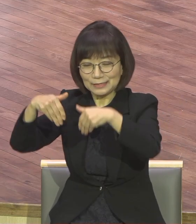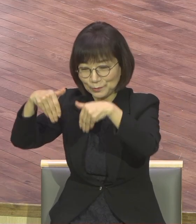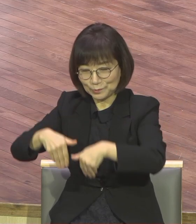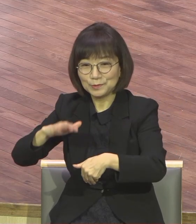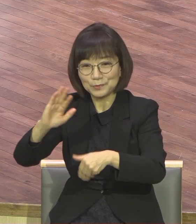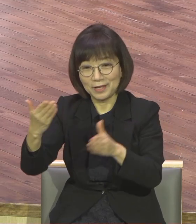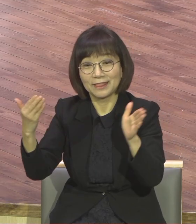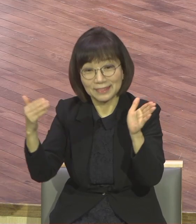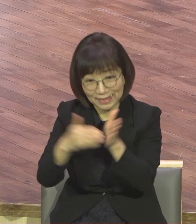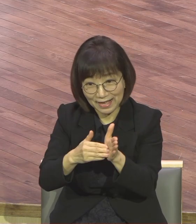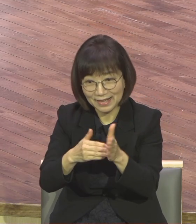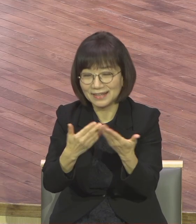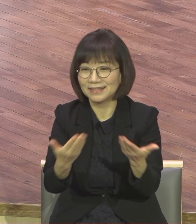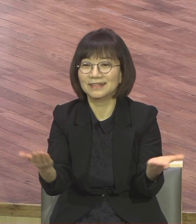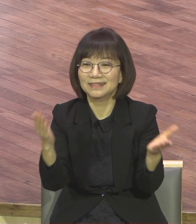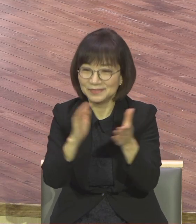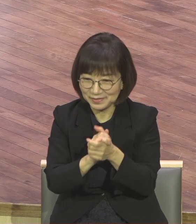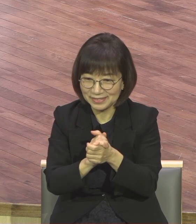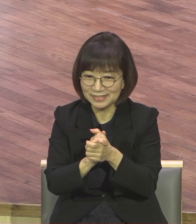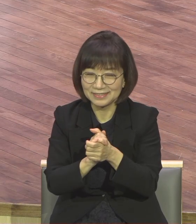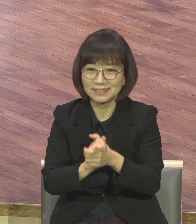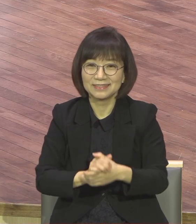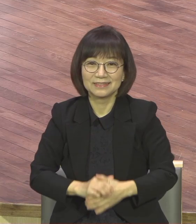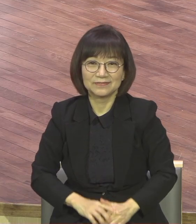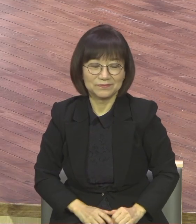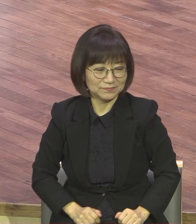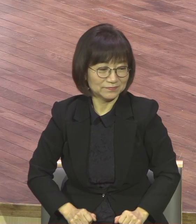되었느니라. 아멘.